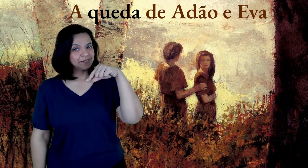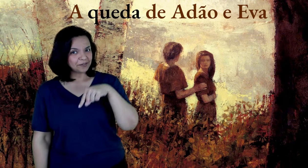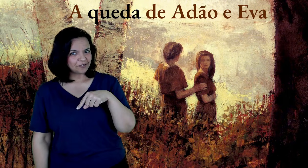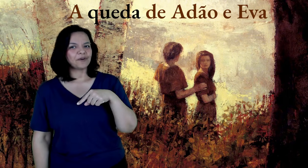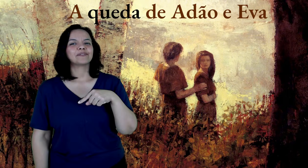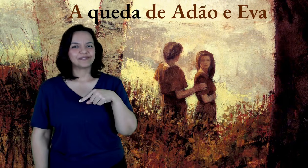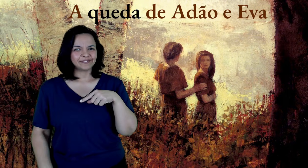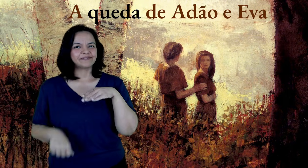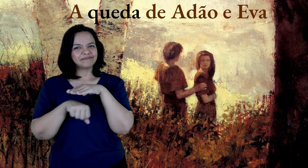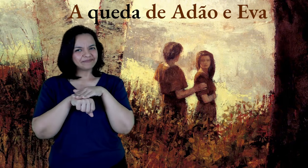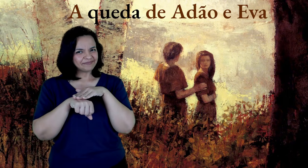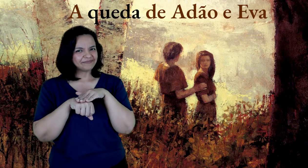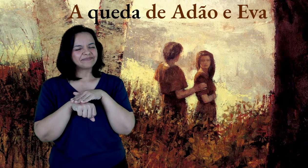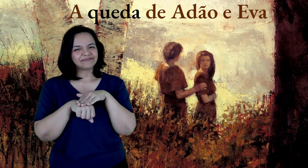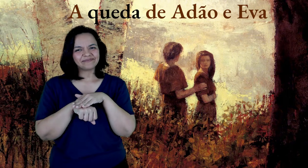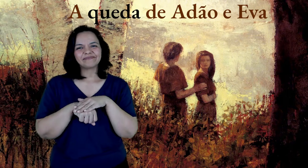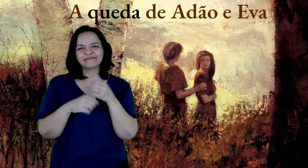e depois voltamos aqui.